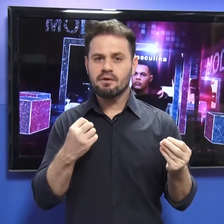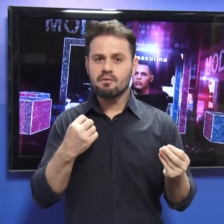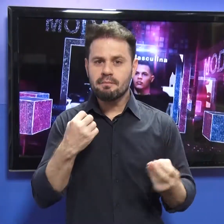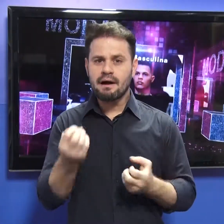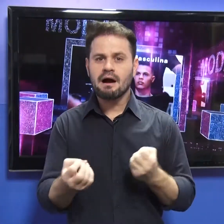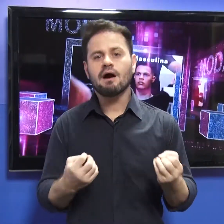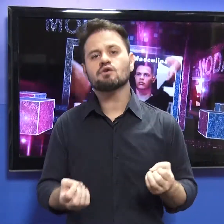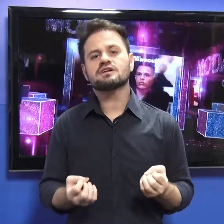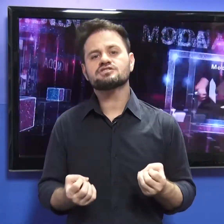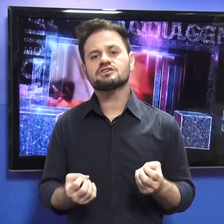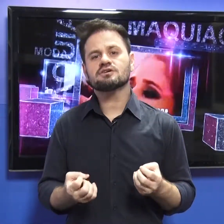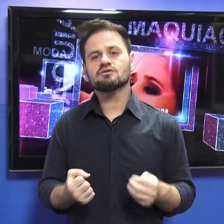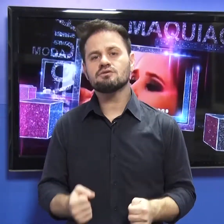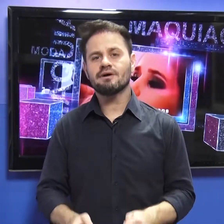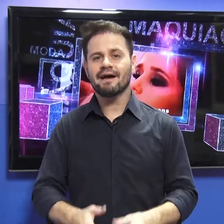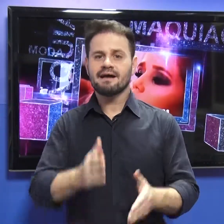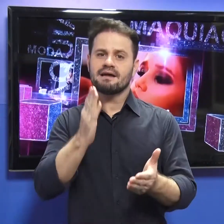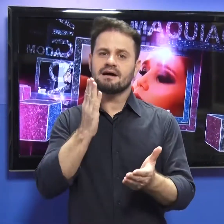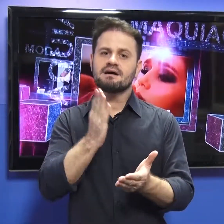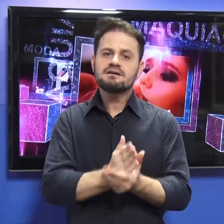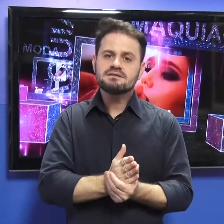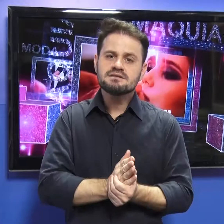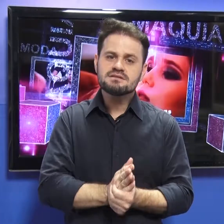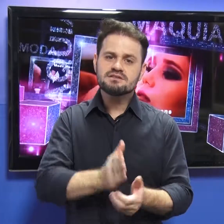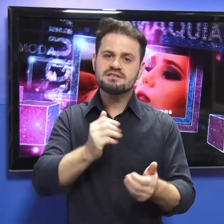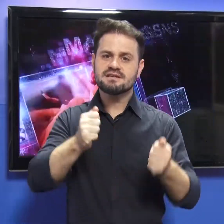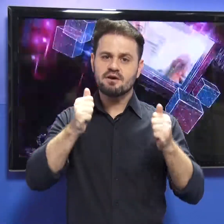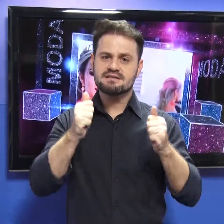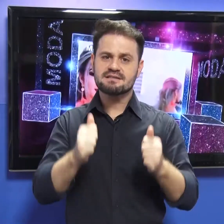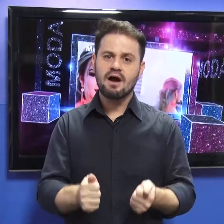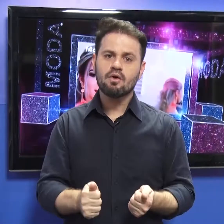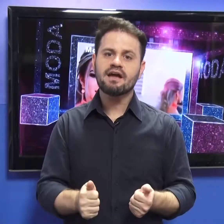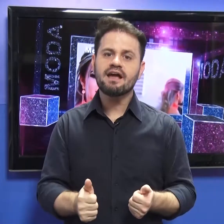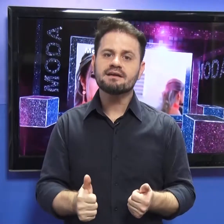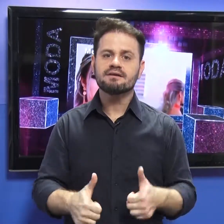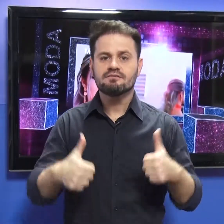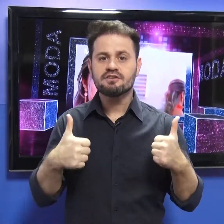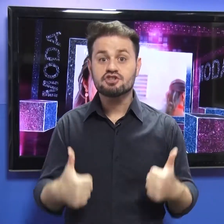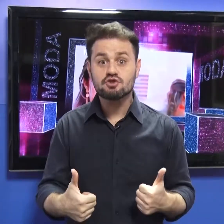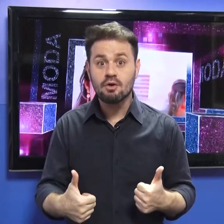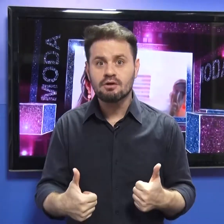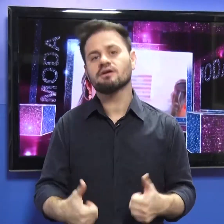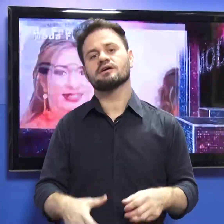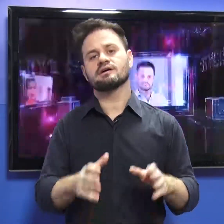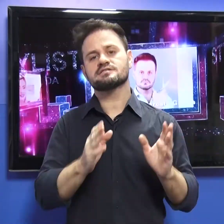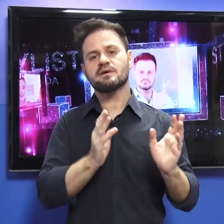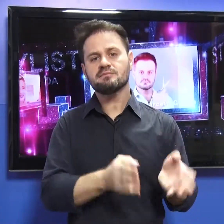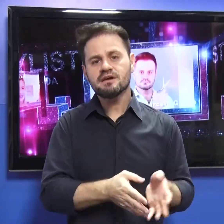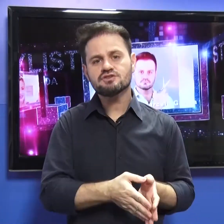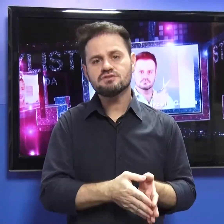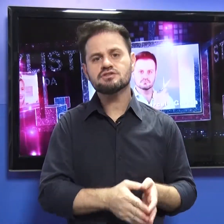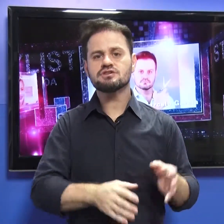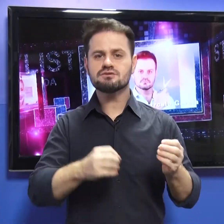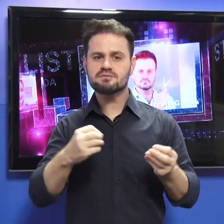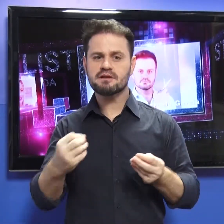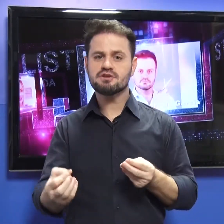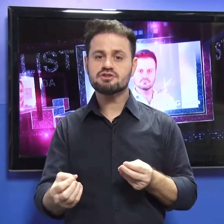outra dica que eu dou é antes de dizer que está ok fechou experimente o vestido experimente